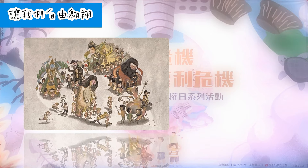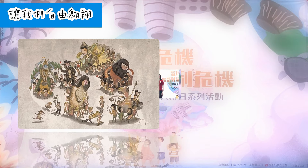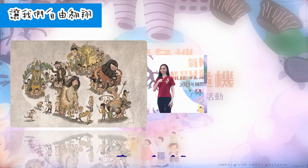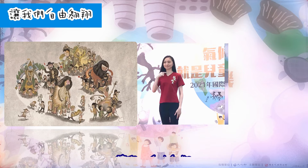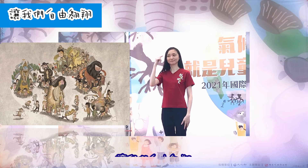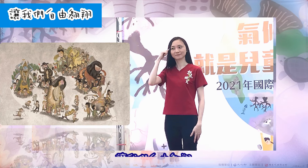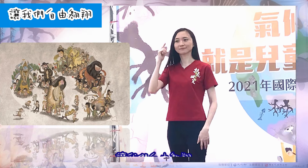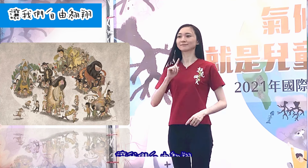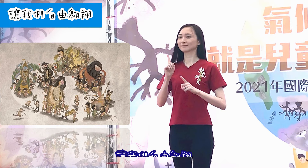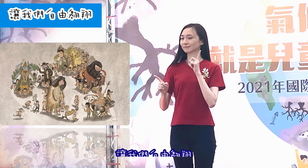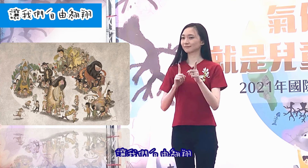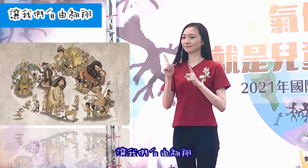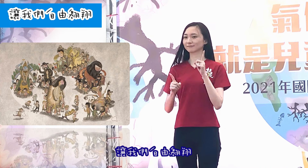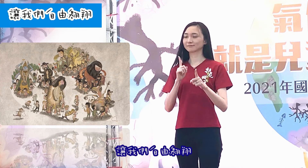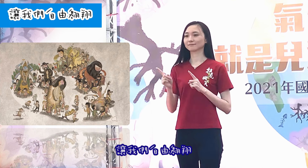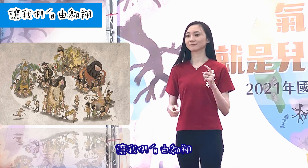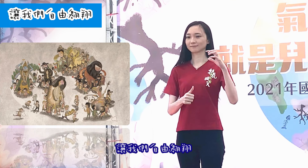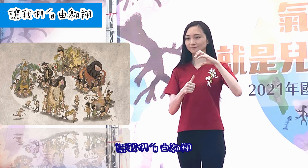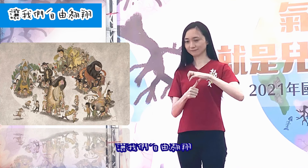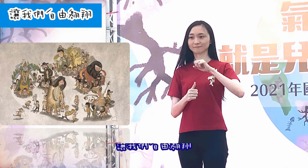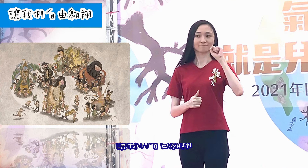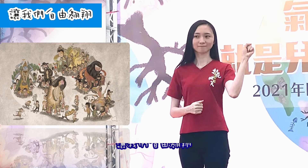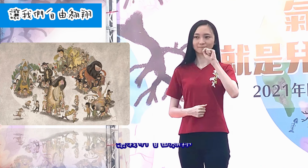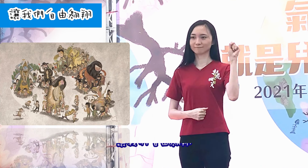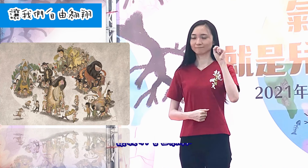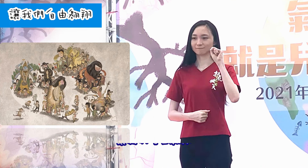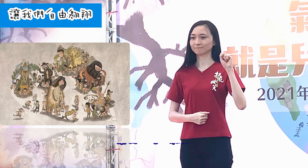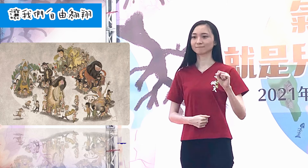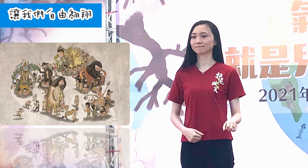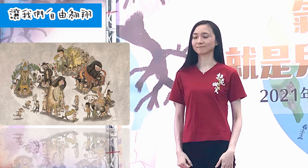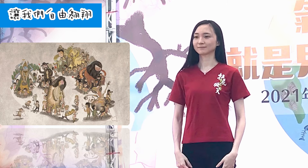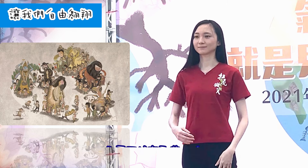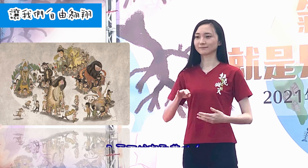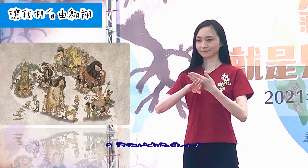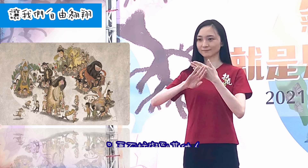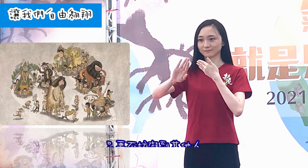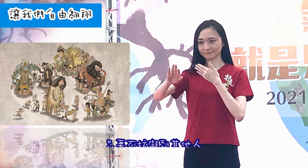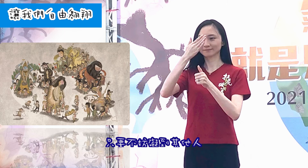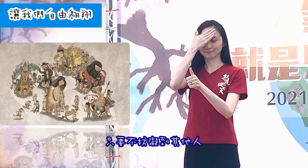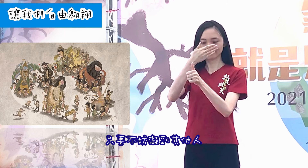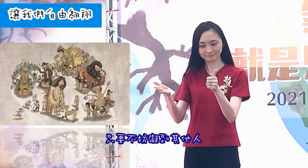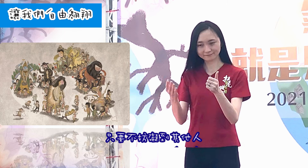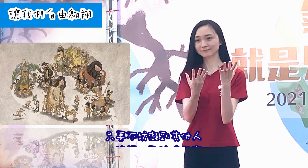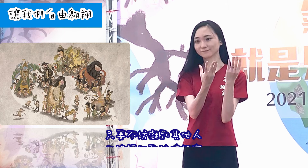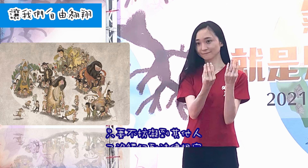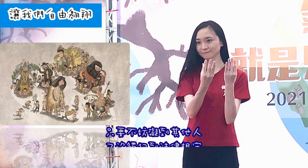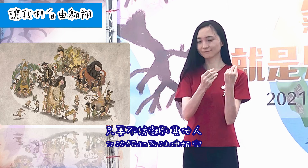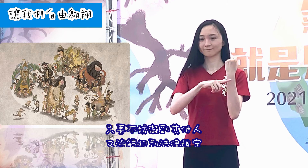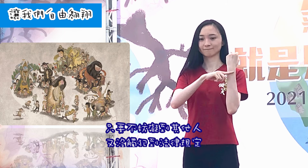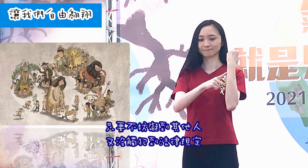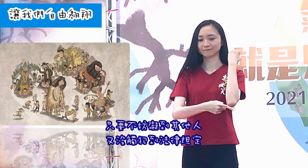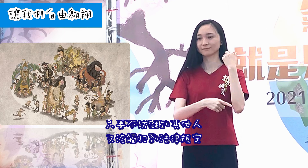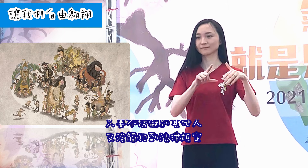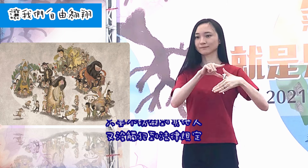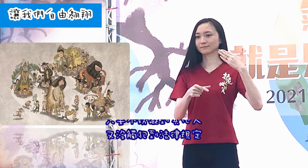让我们自由翱翔，只要不妨碍到其他人，又没有